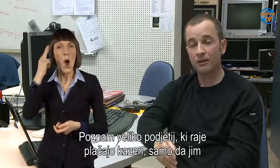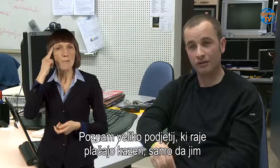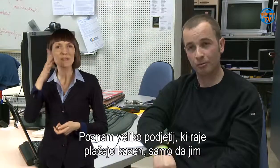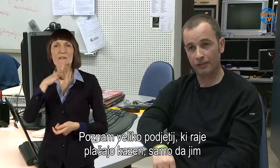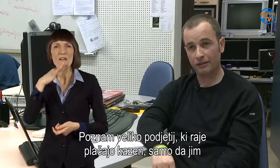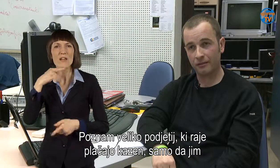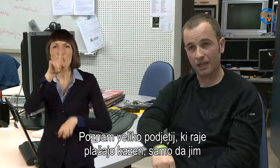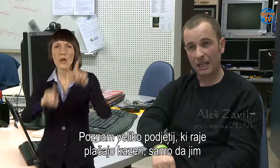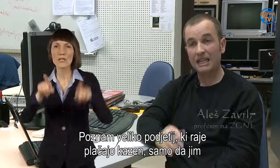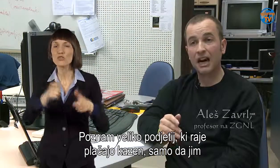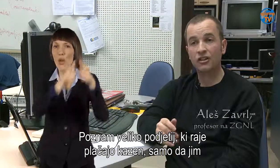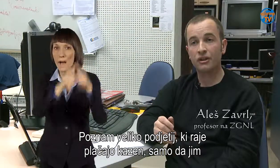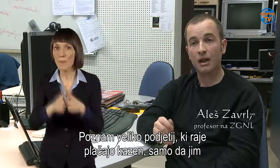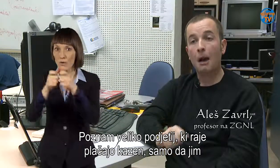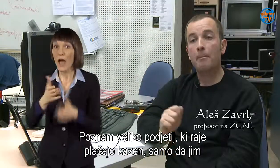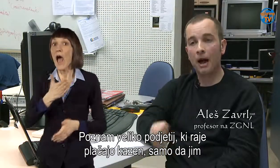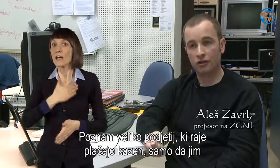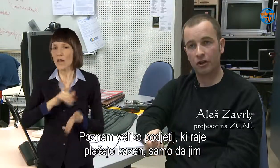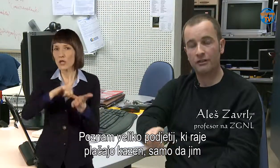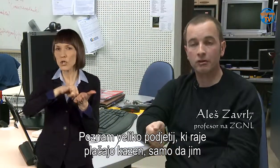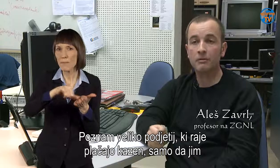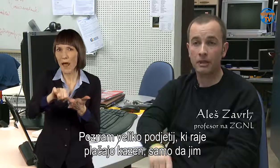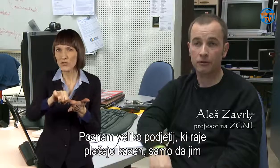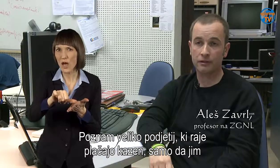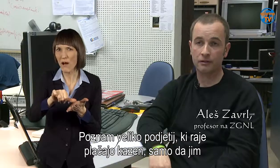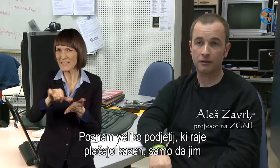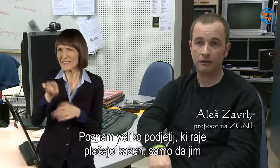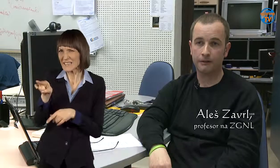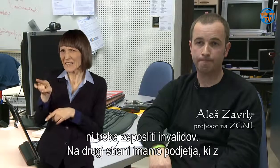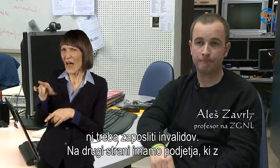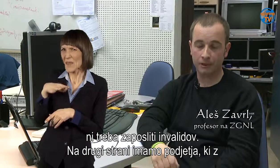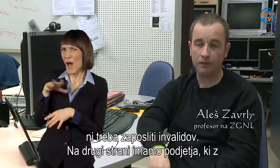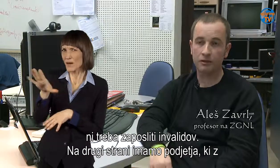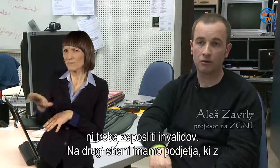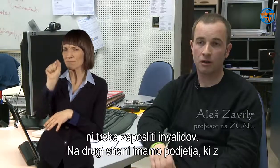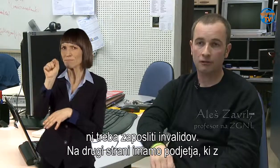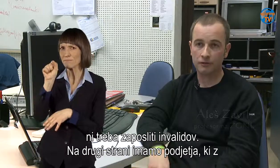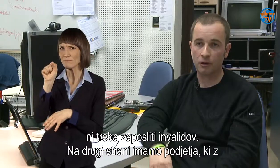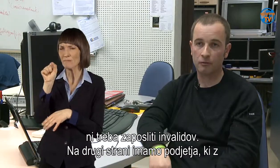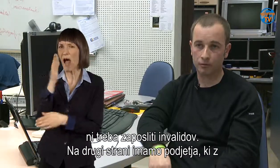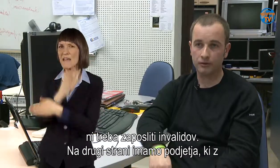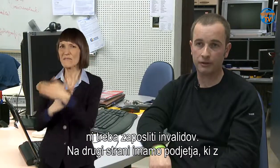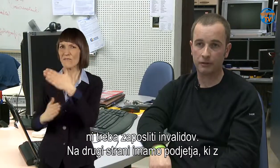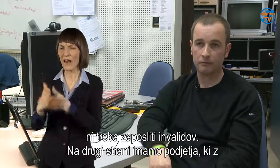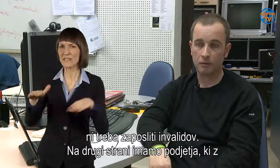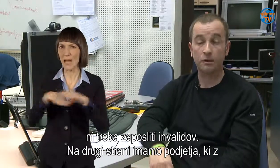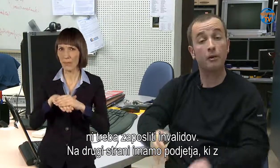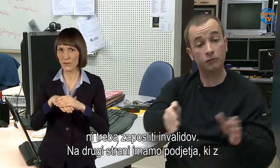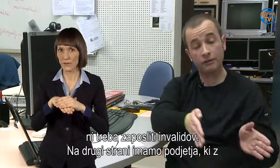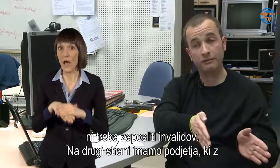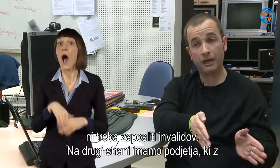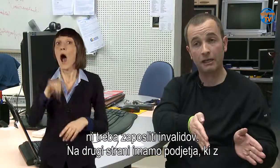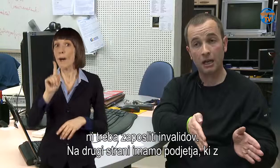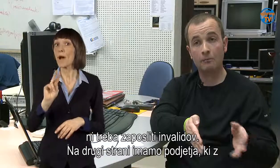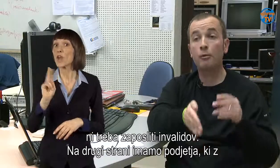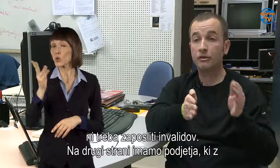Poznam veliko teh podjetij, ki rajši plačajo, samo da jim ni treba vzeti invalidov v svoje podjetje. Potem pa na